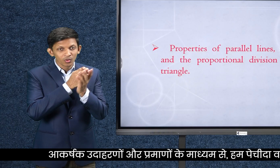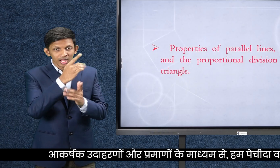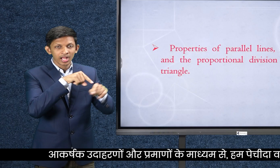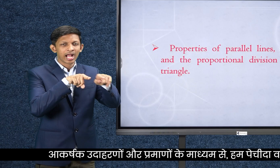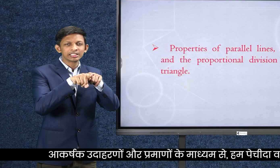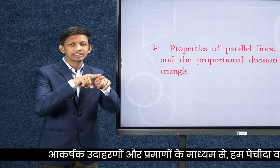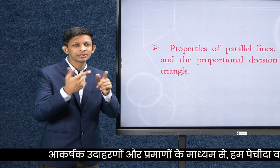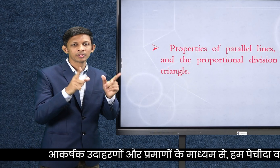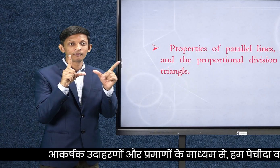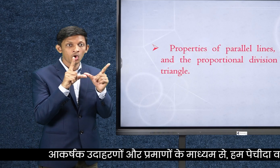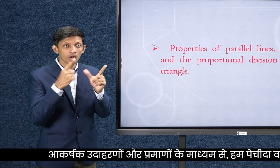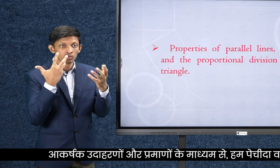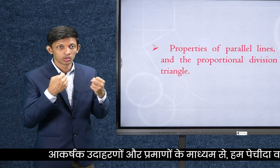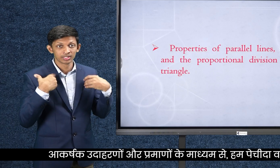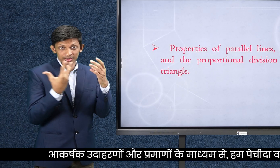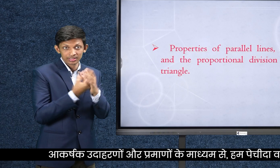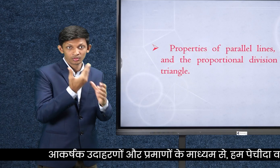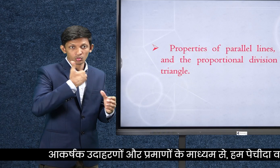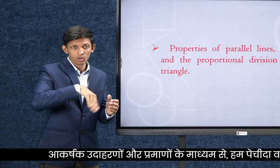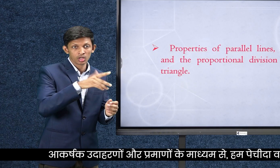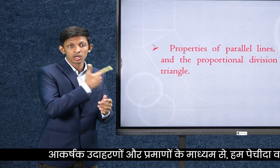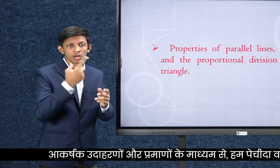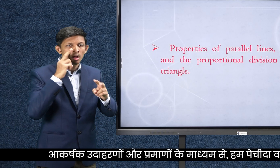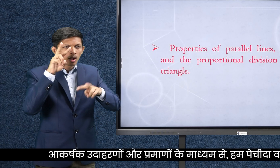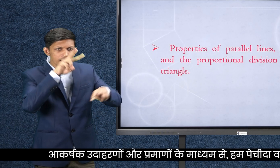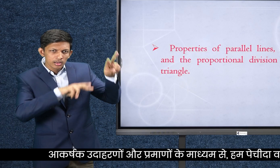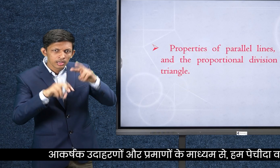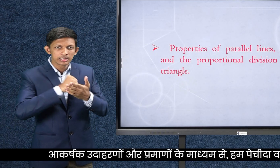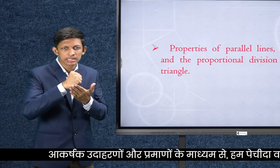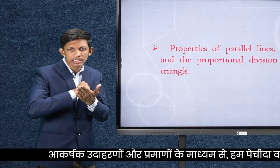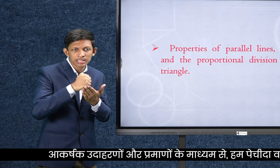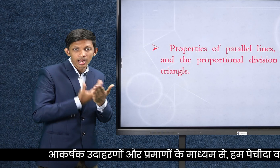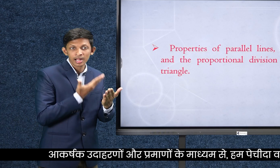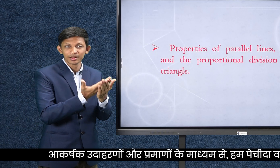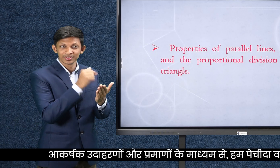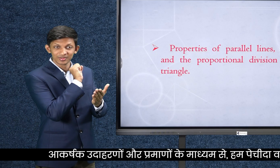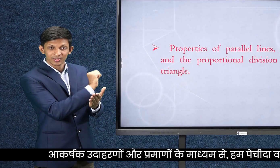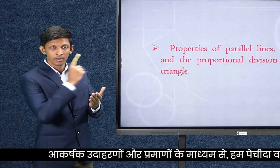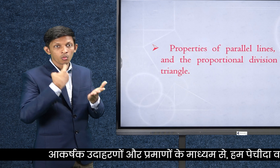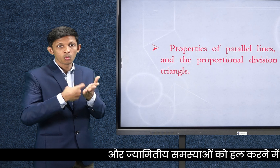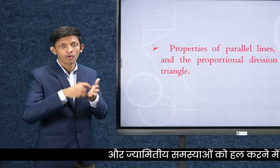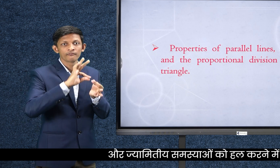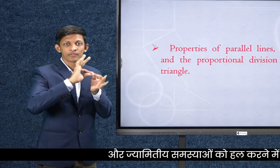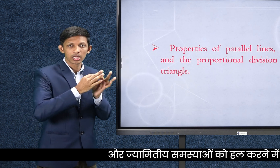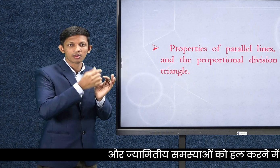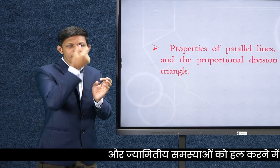आकर्षक उदाहरणों और प्रमाणों के माध्यम से हम पेचीदा वास्तविक जीवन की और